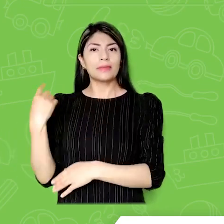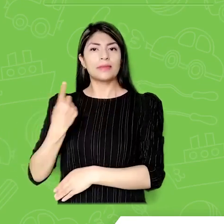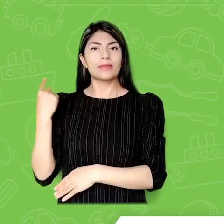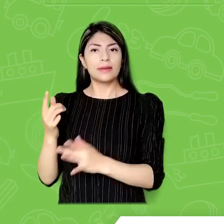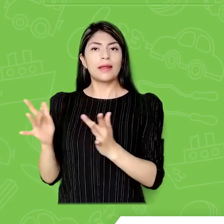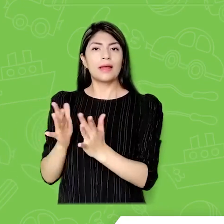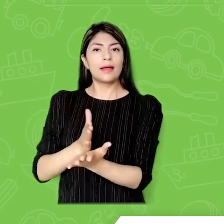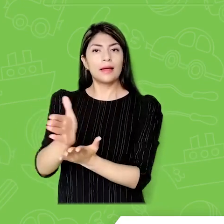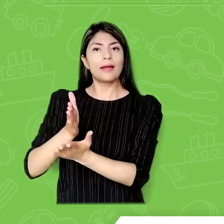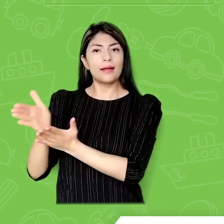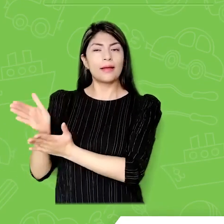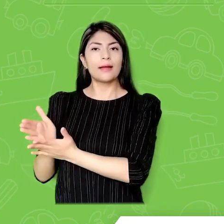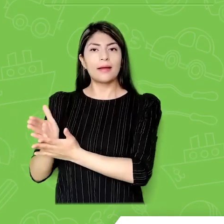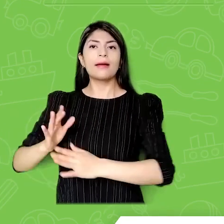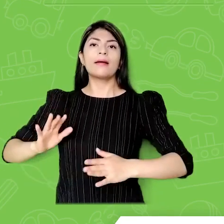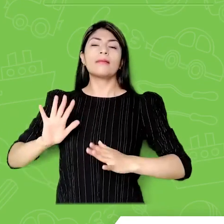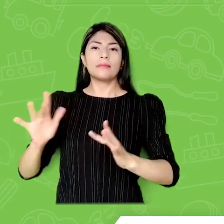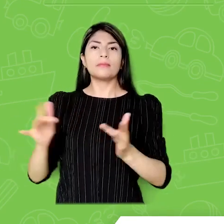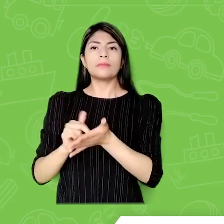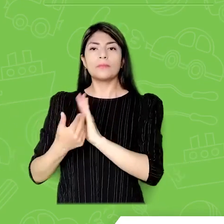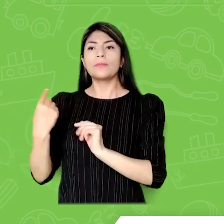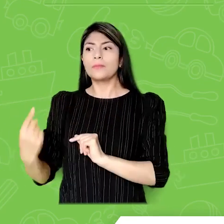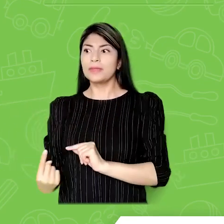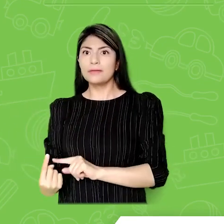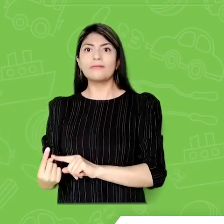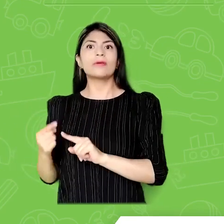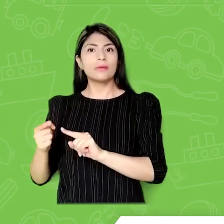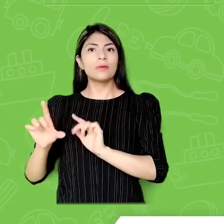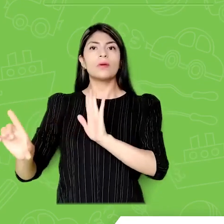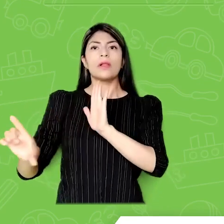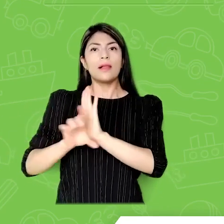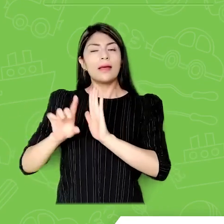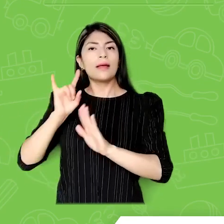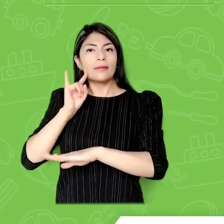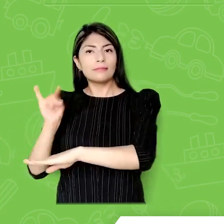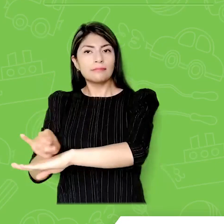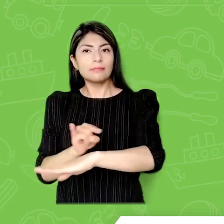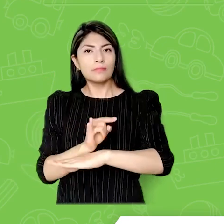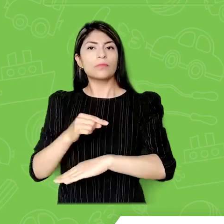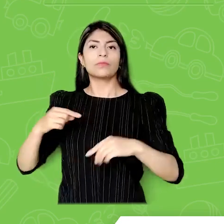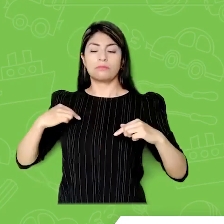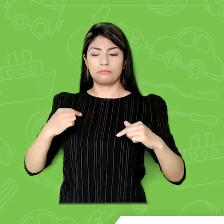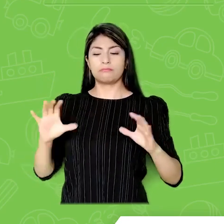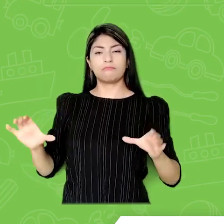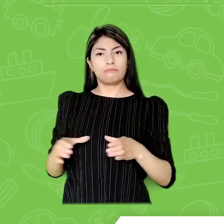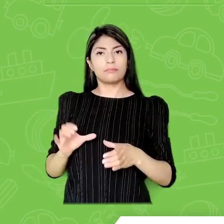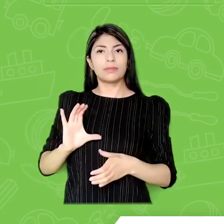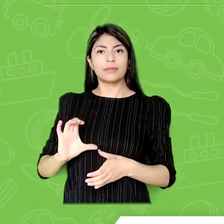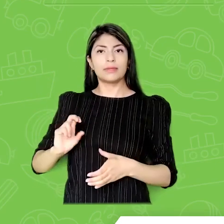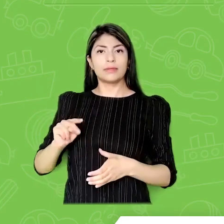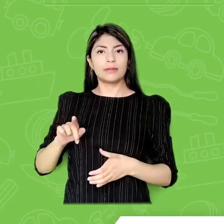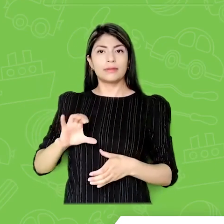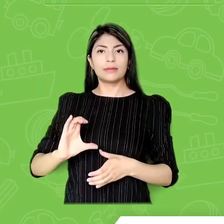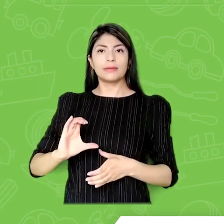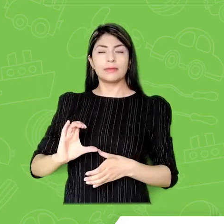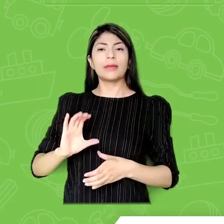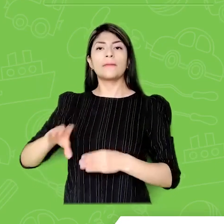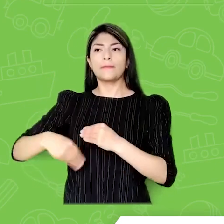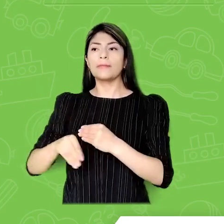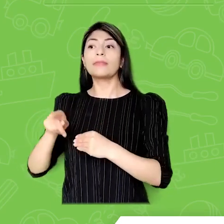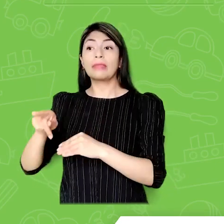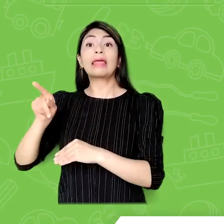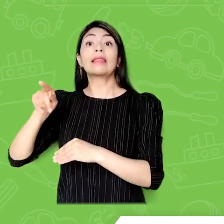de carrera, y específicos o especiales de origen legal vigilados por la CNSC, el deber de reportar los